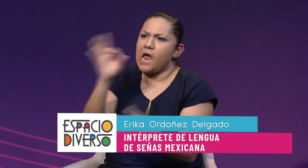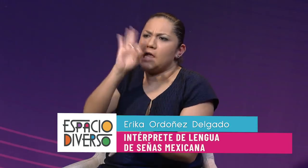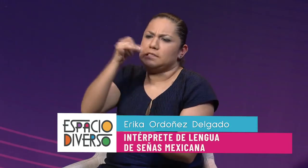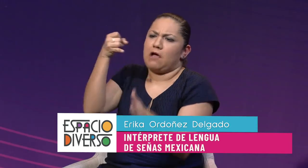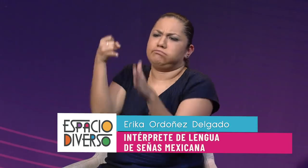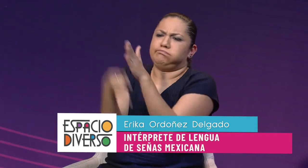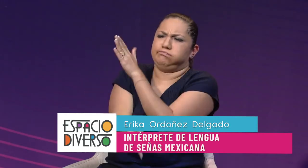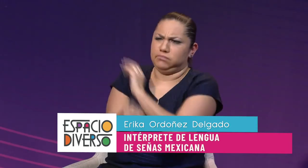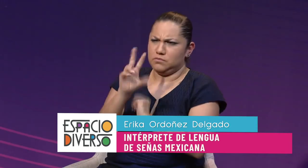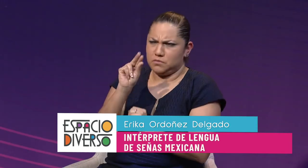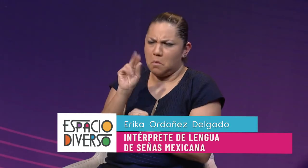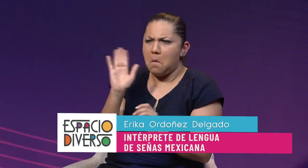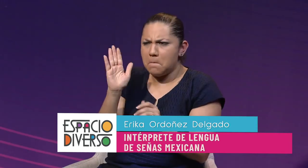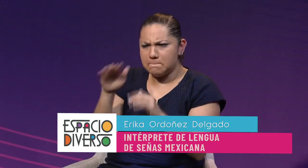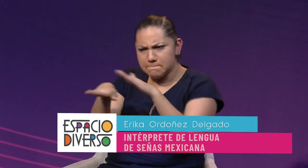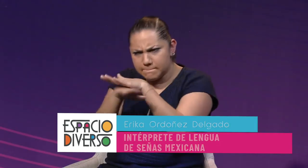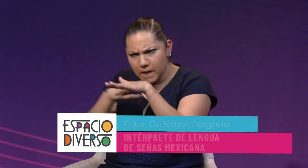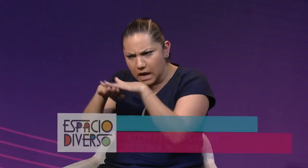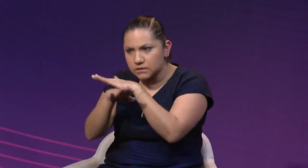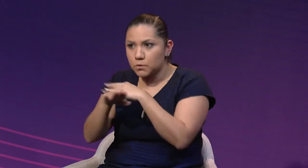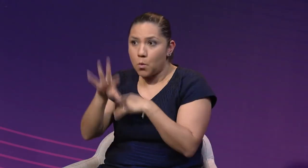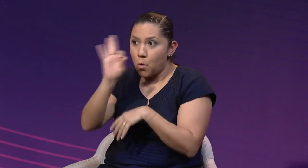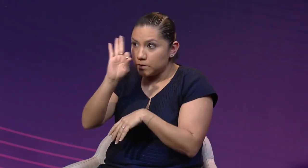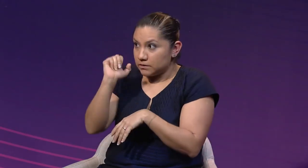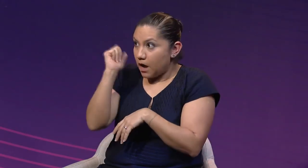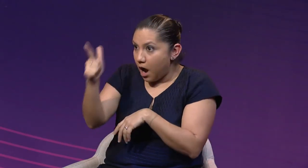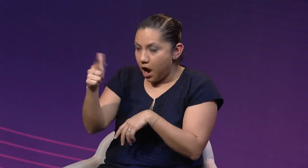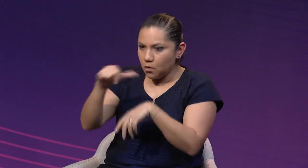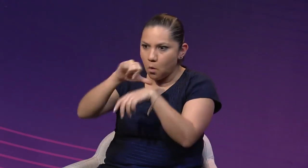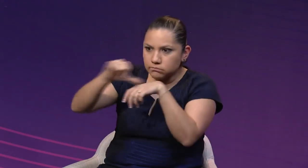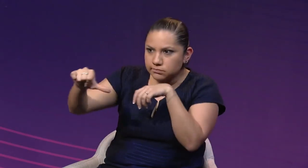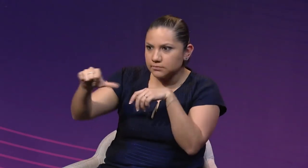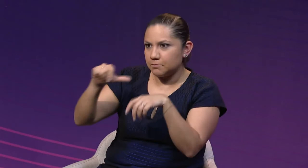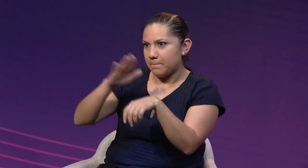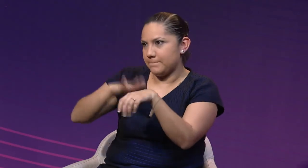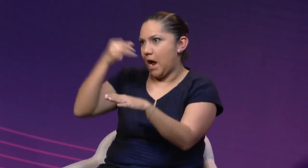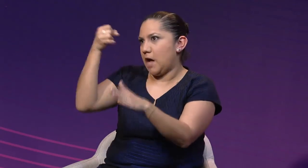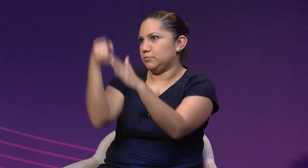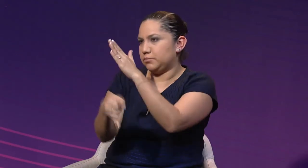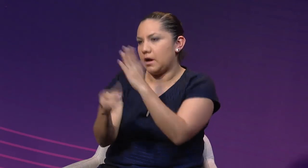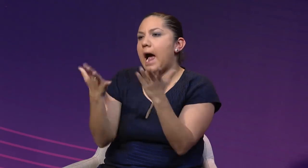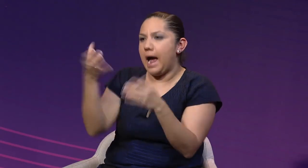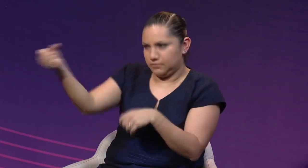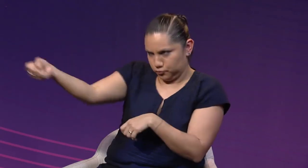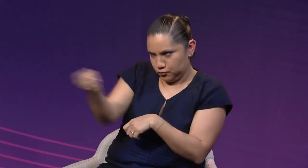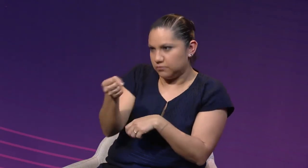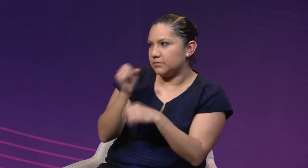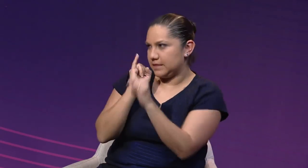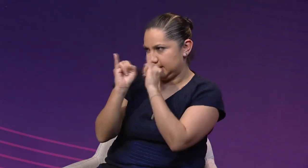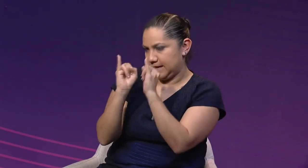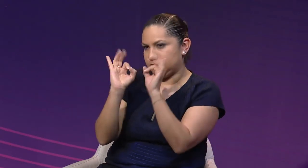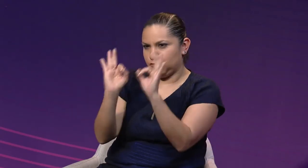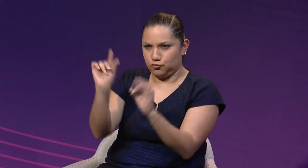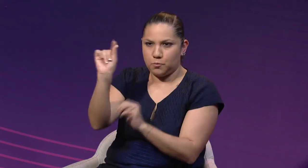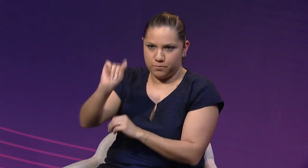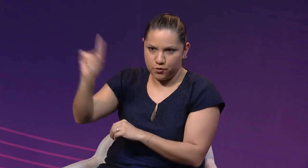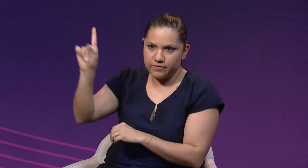deberían de aprender lengua de señas. No creemos que pueda ser que sean profesionales en lengua de señas, ¿no? Pero lo cierto es que sí deberían